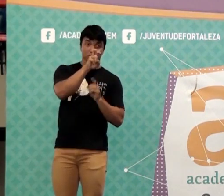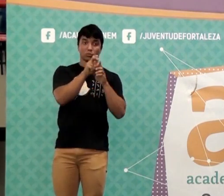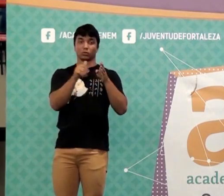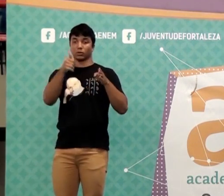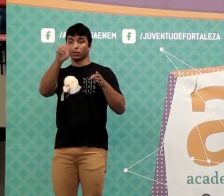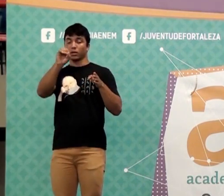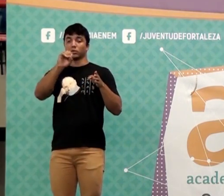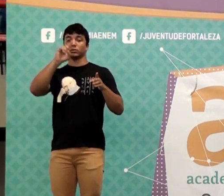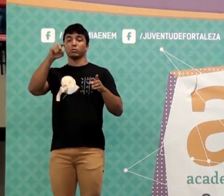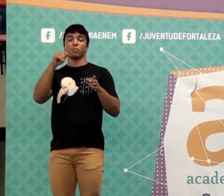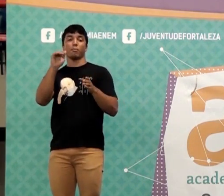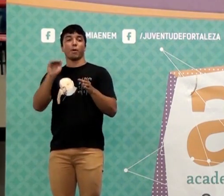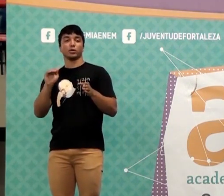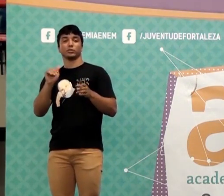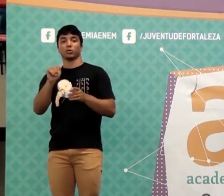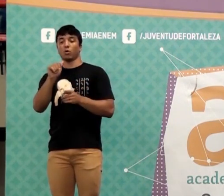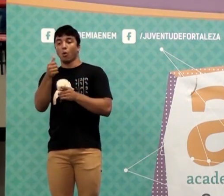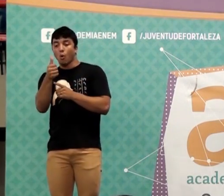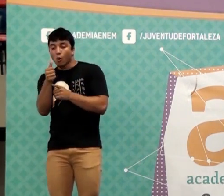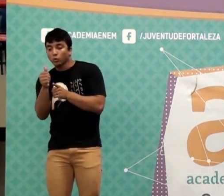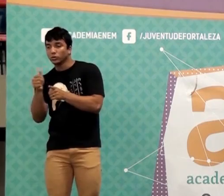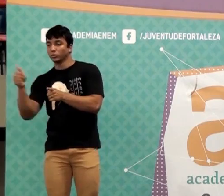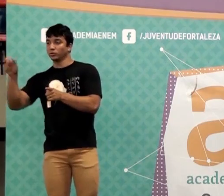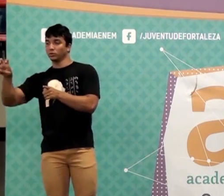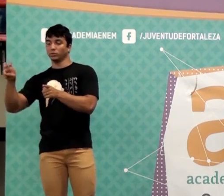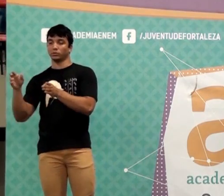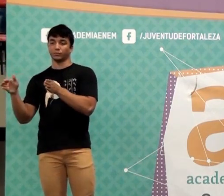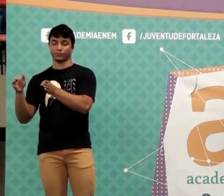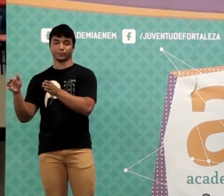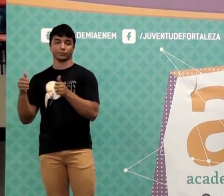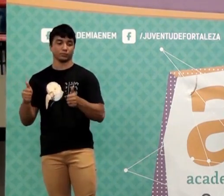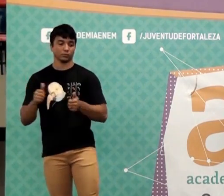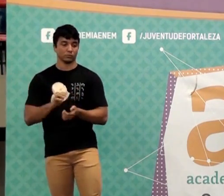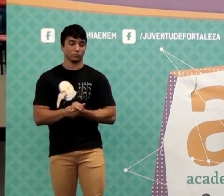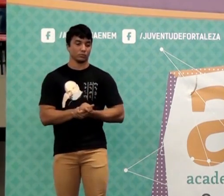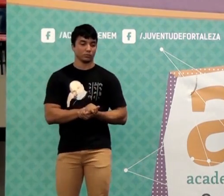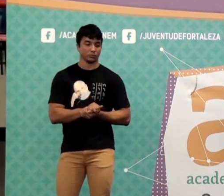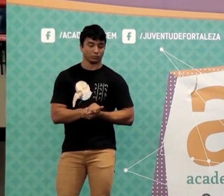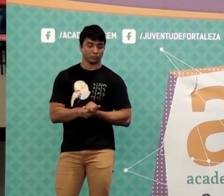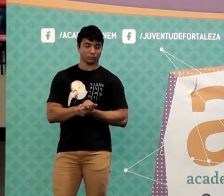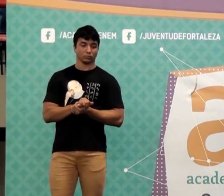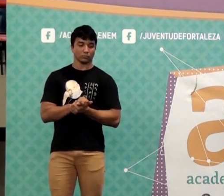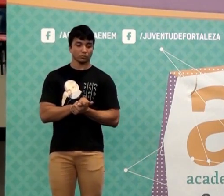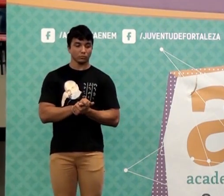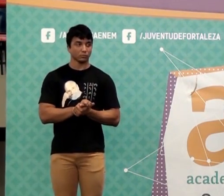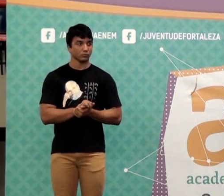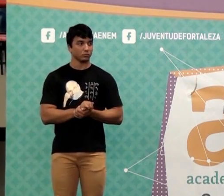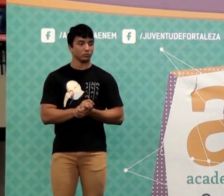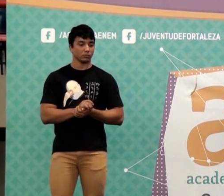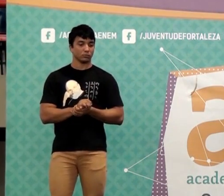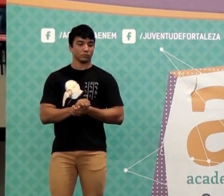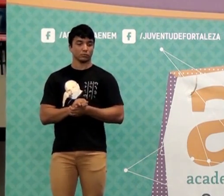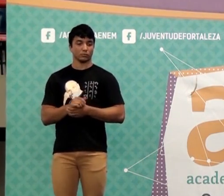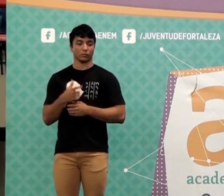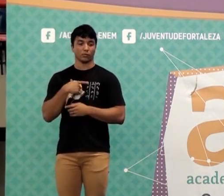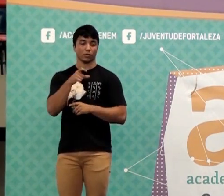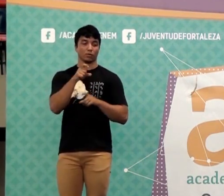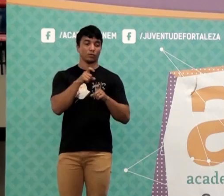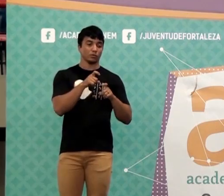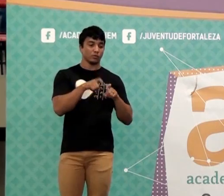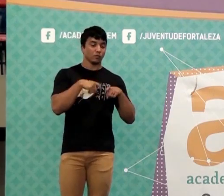do 11 ao 15, tá bom? Bora lá, começar com a nossa Alta Idade Média com o modo de produção feudal, ó.